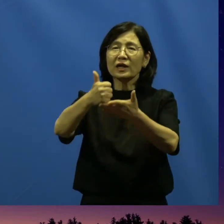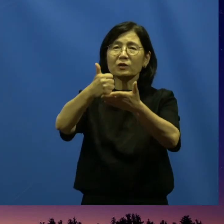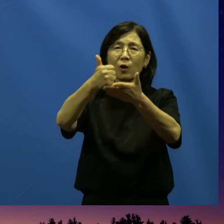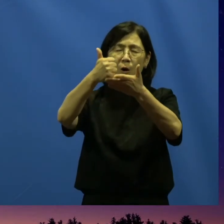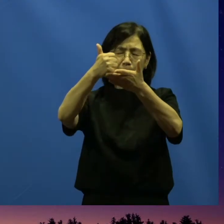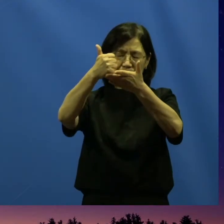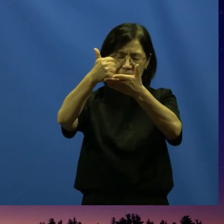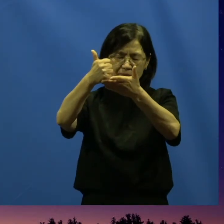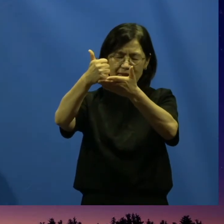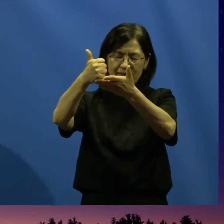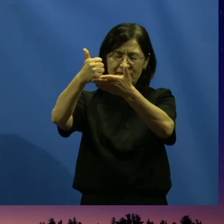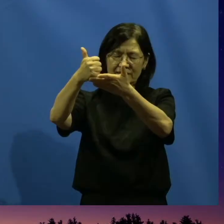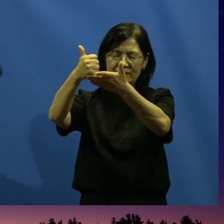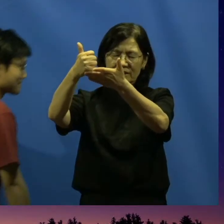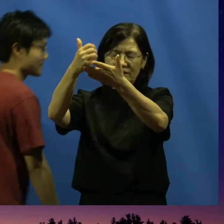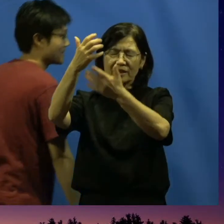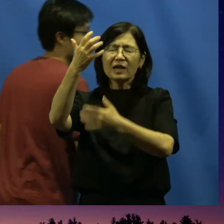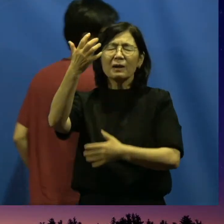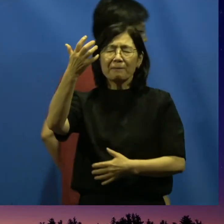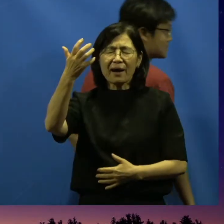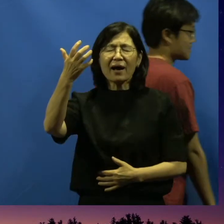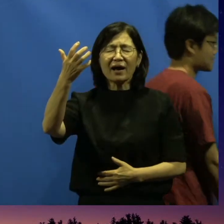주가 높임을